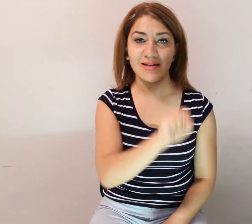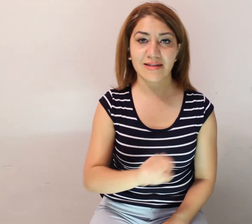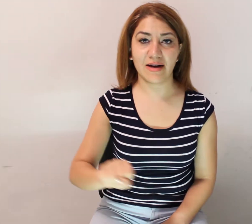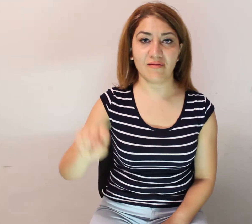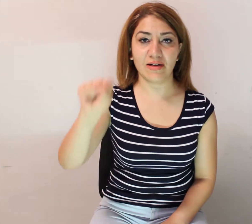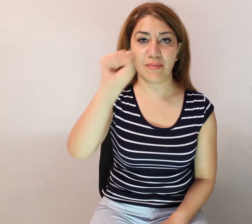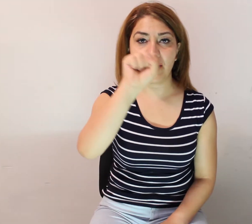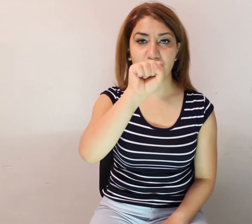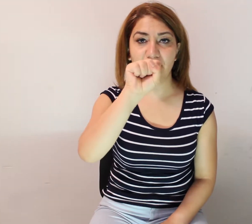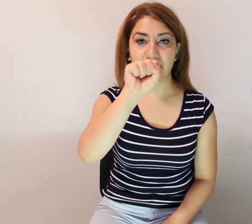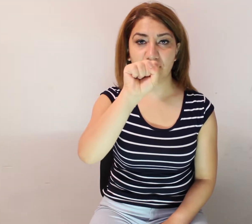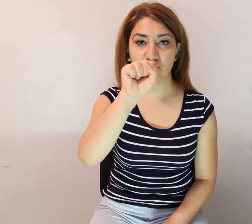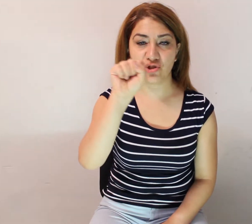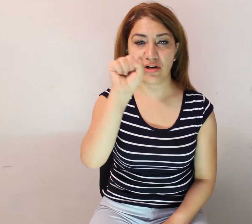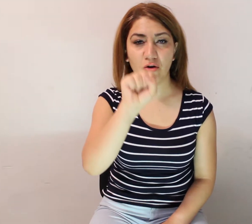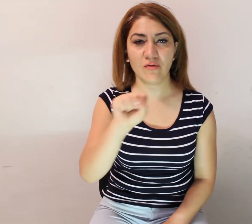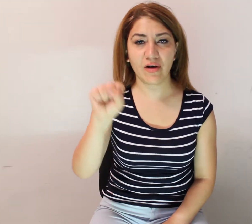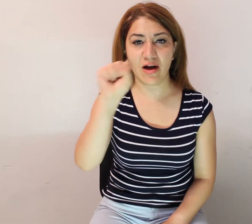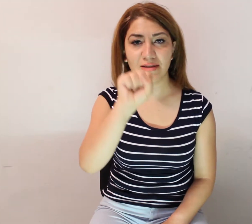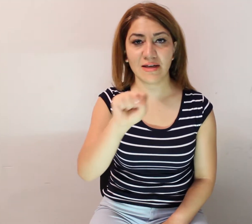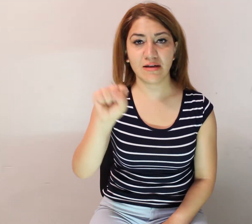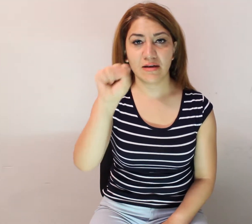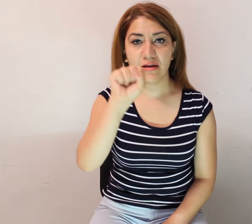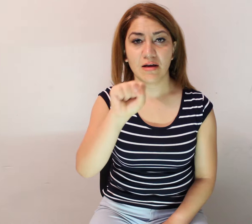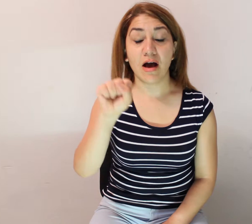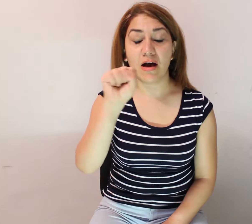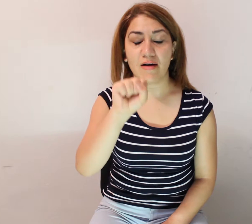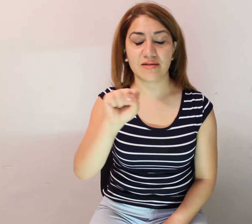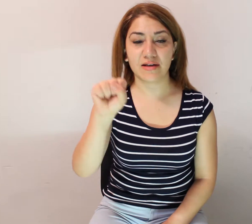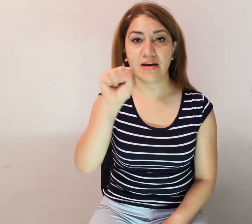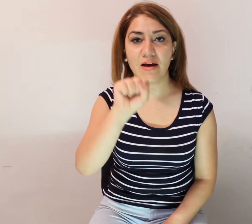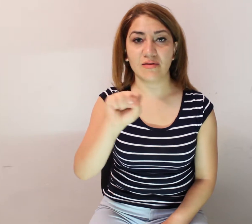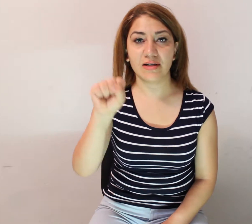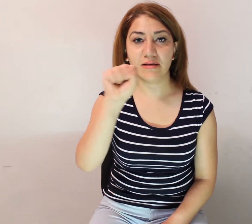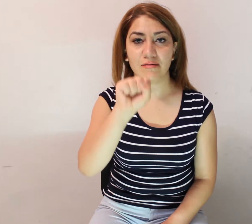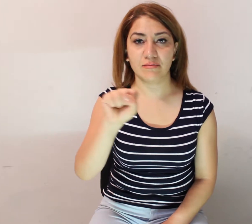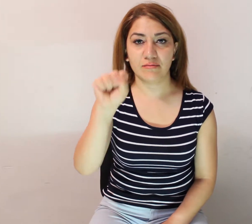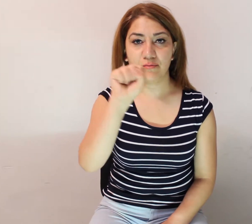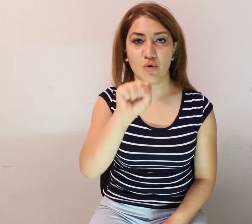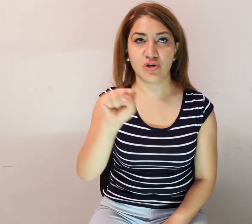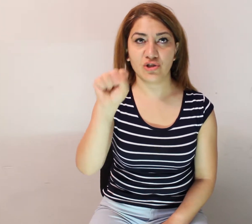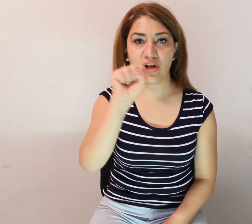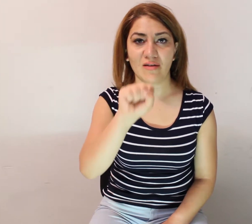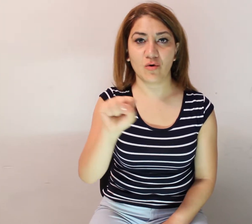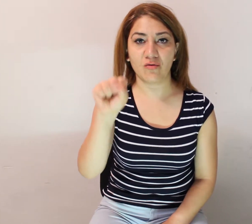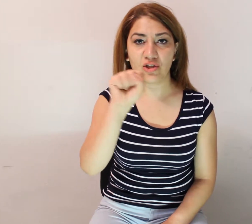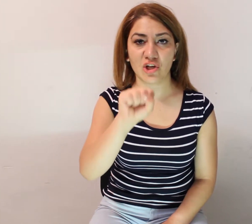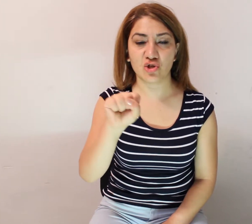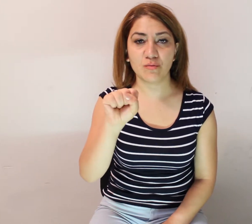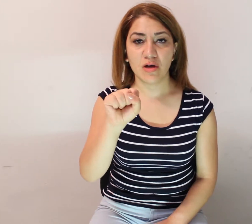Ասիան ավելի մեծ շրջանակով, Ասիան, Ավստրիան ավելի փոքր շարավողով ենք շարժում,